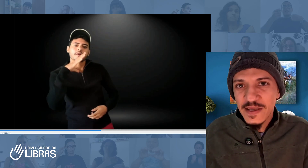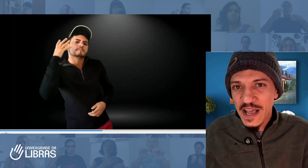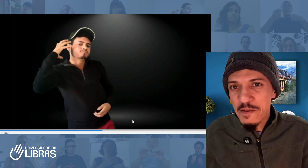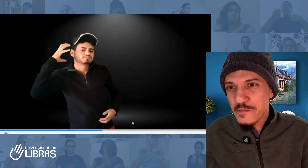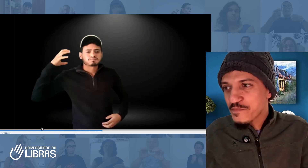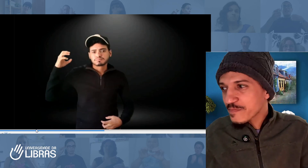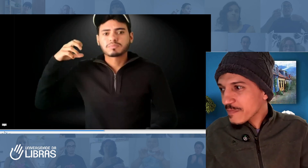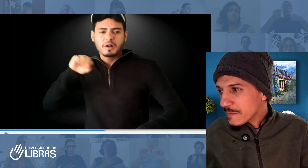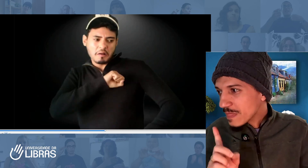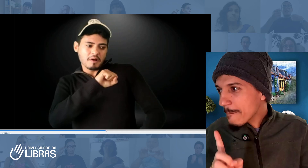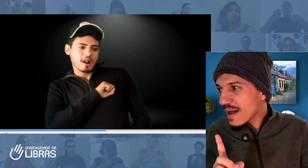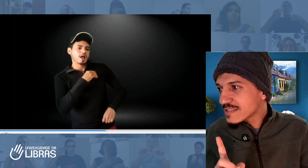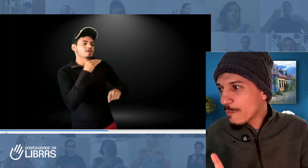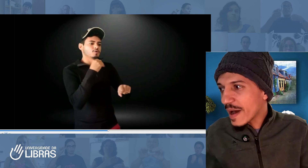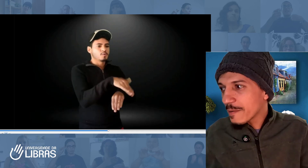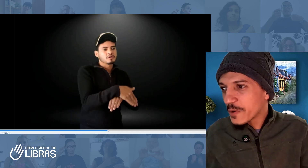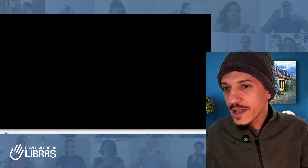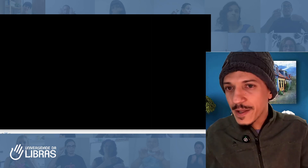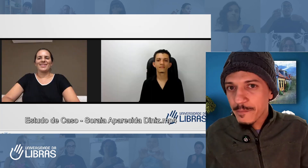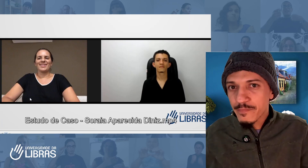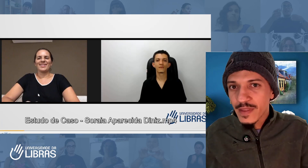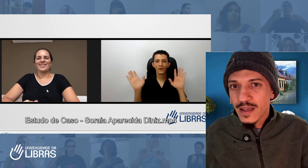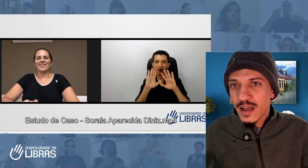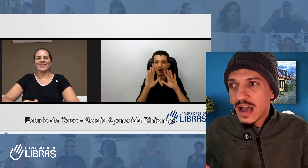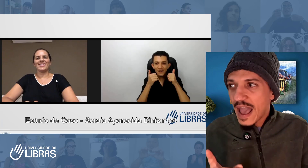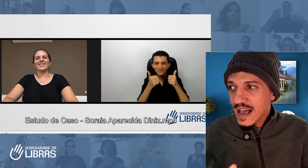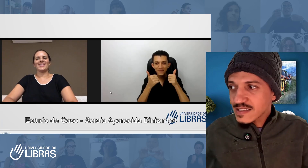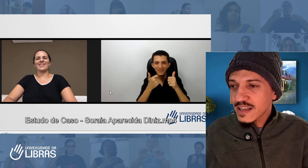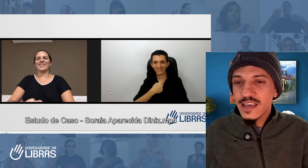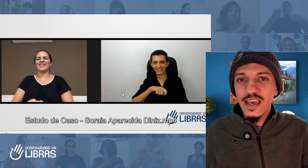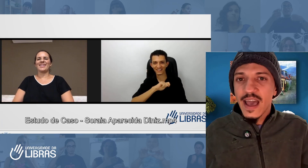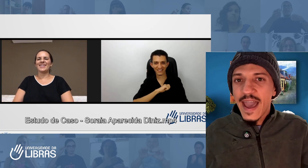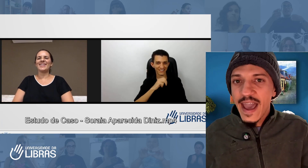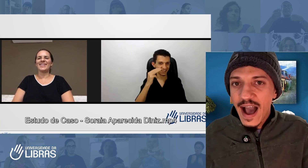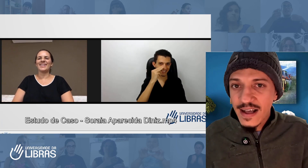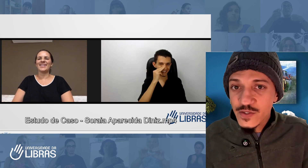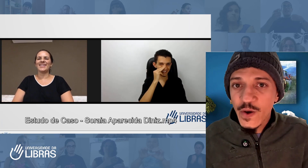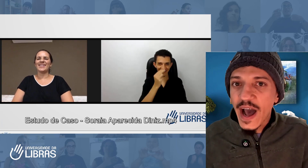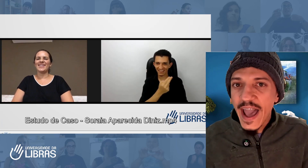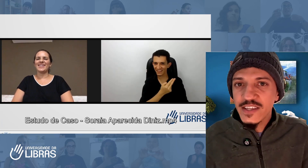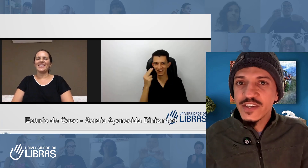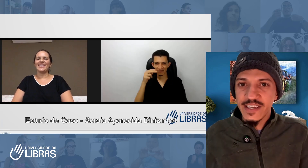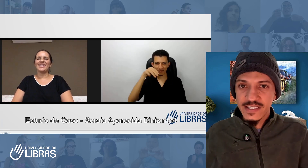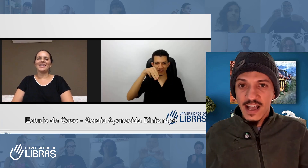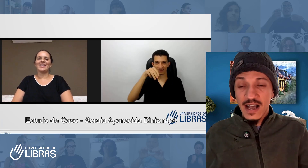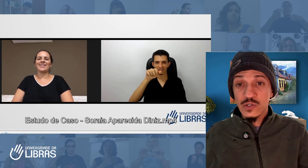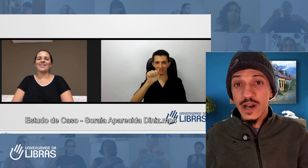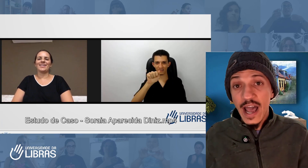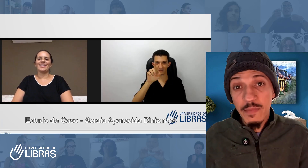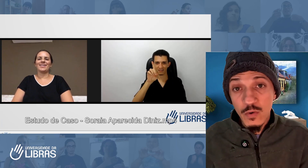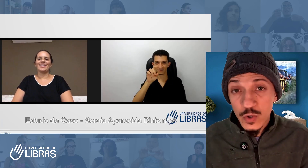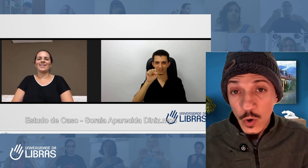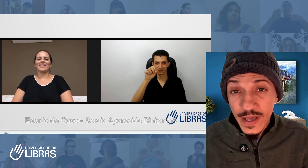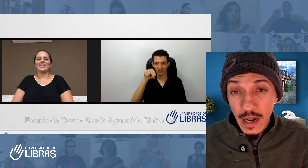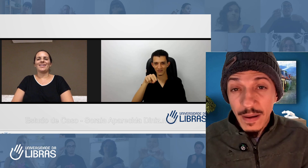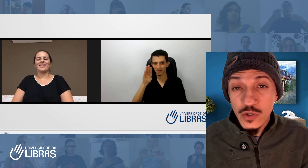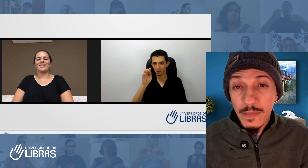Percebe? Mas não para por aí. Essa daqui é a Soraya Diniz. A Soraya me contou que ela passou mais de